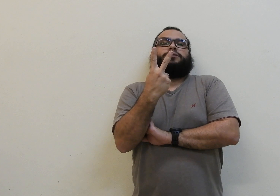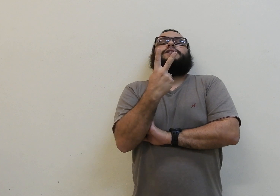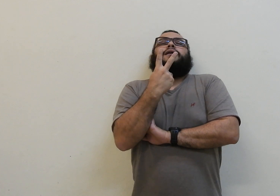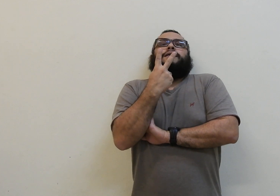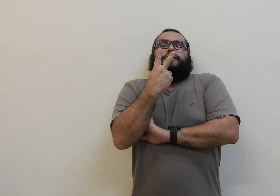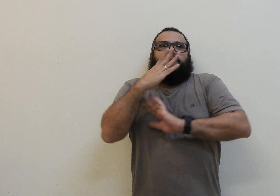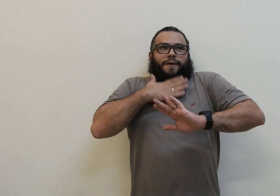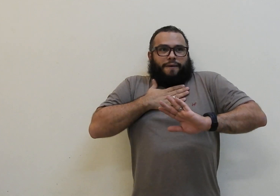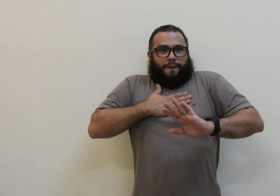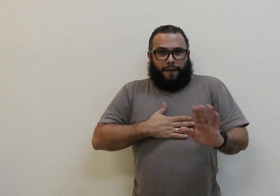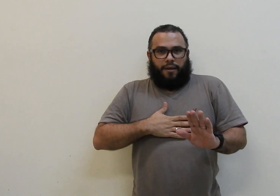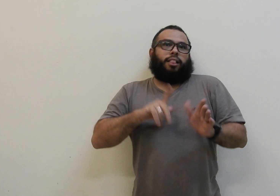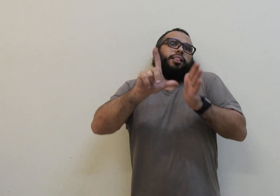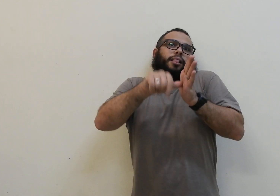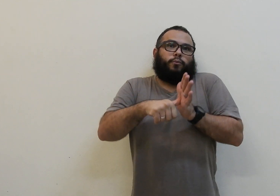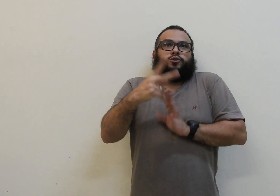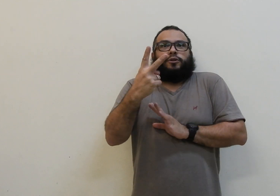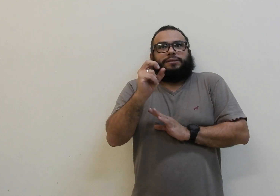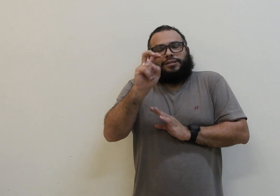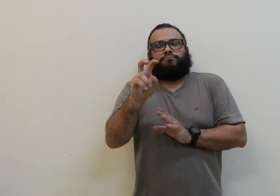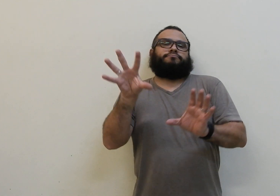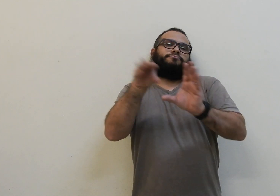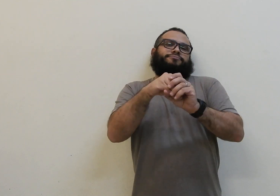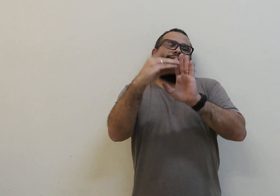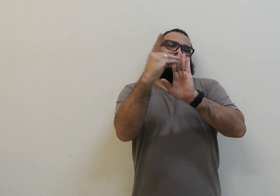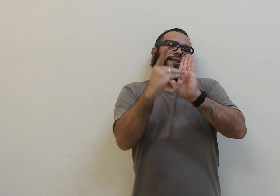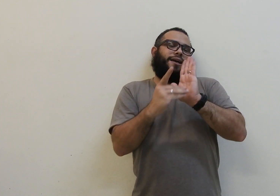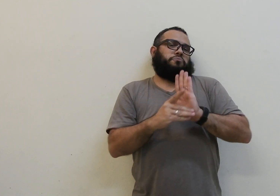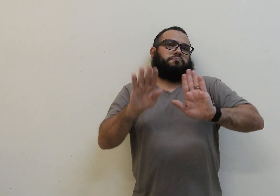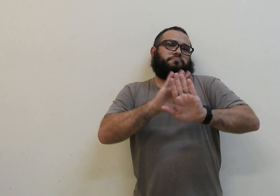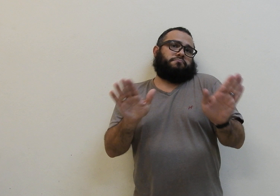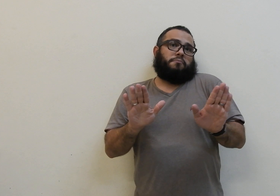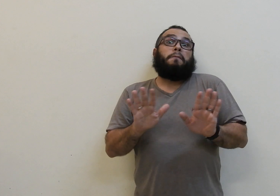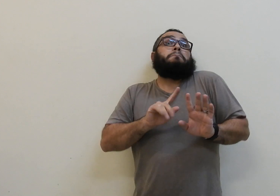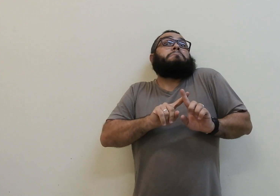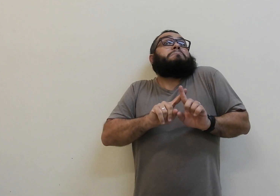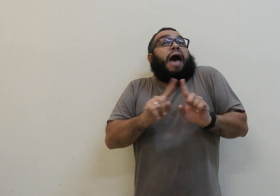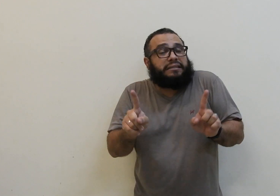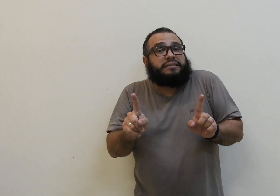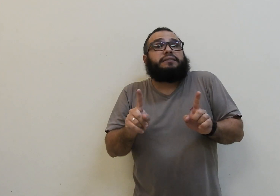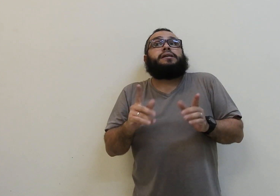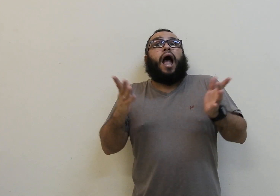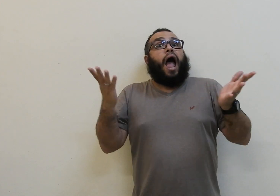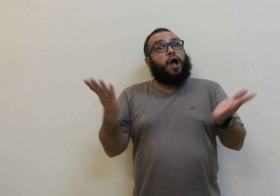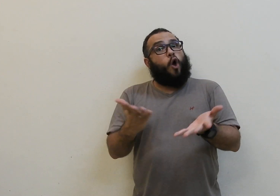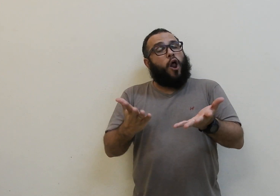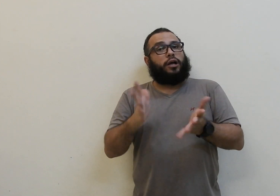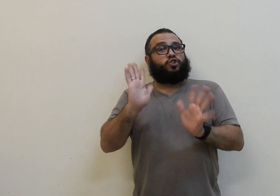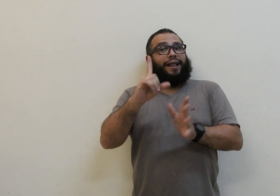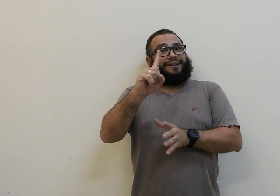criação dessa legislação no ano de 2002, e aí no transcorrer de mais 3 anos vem a regulamentação da